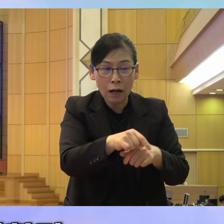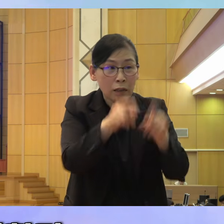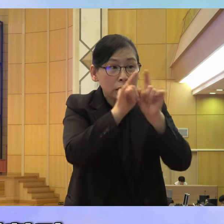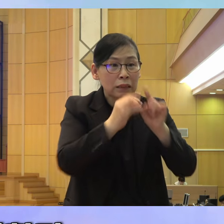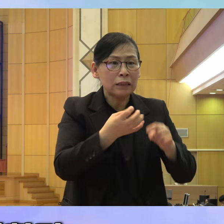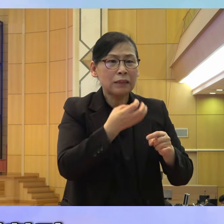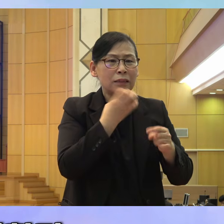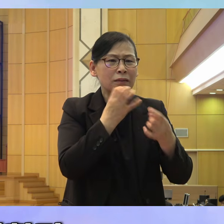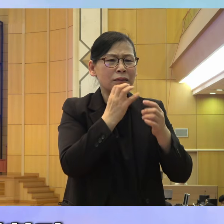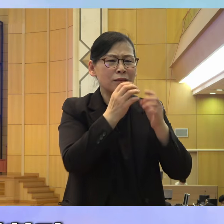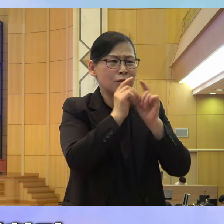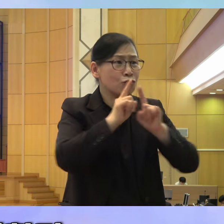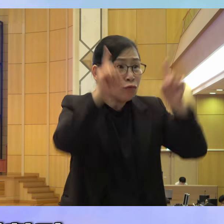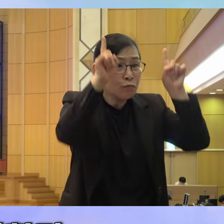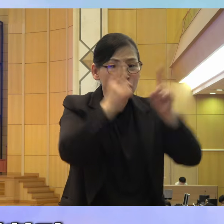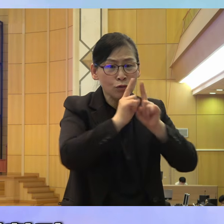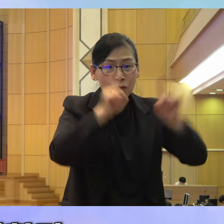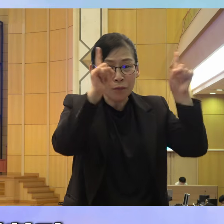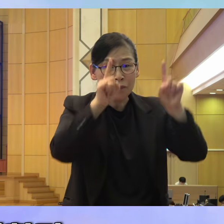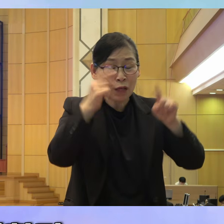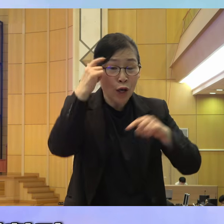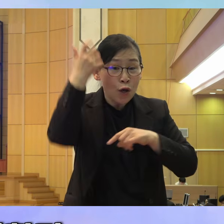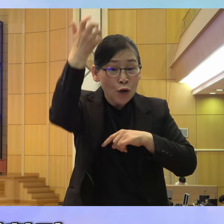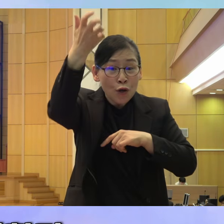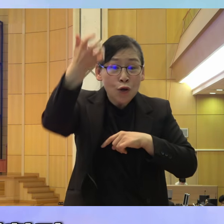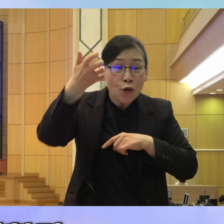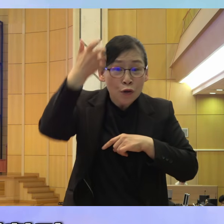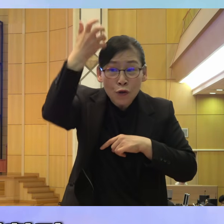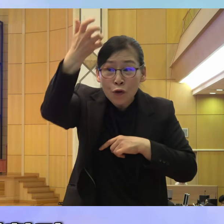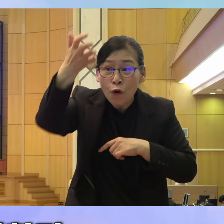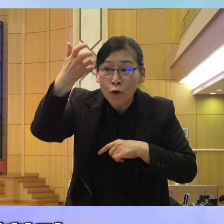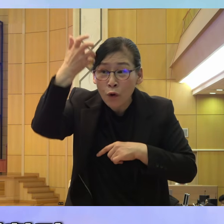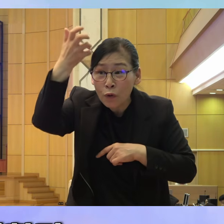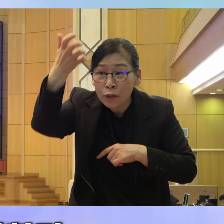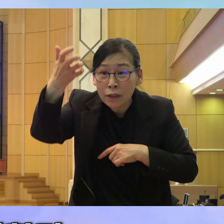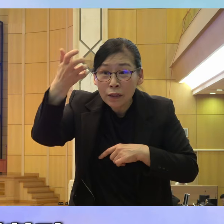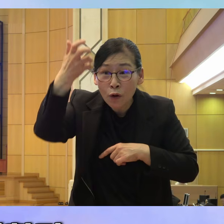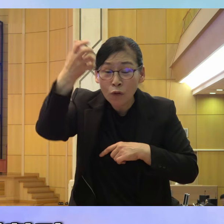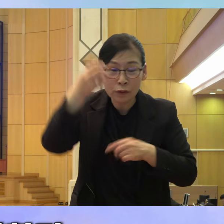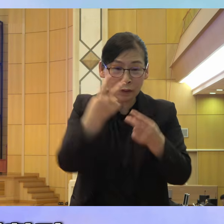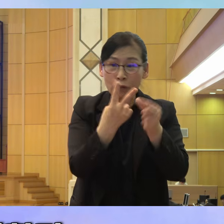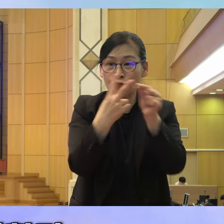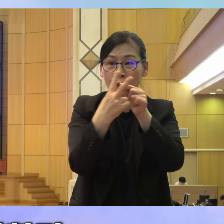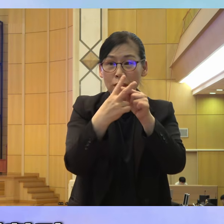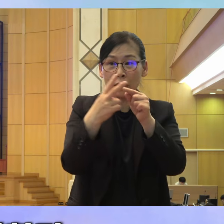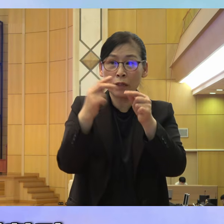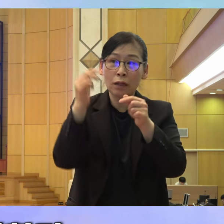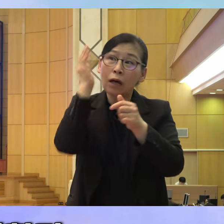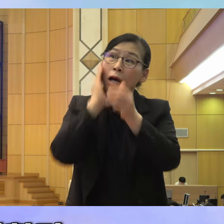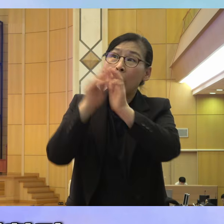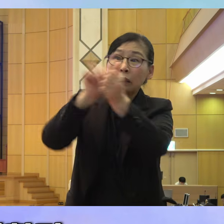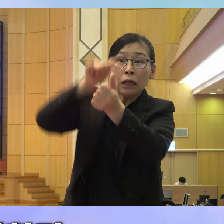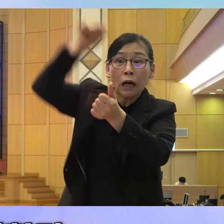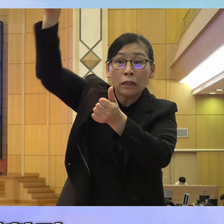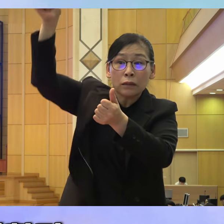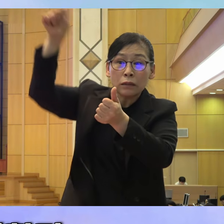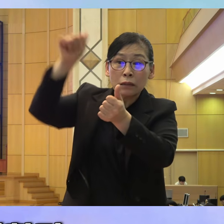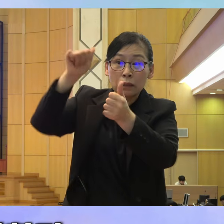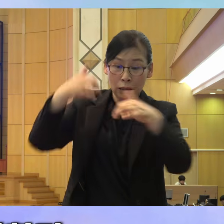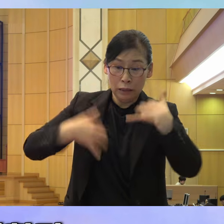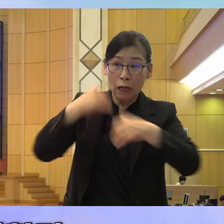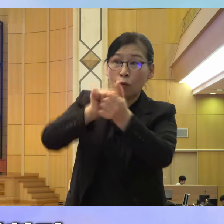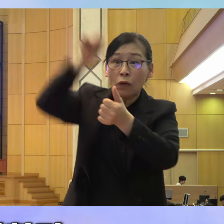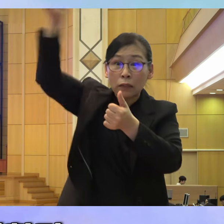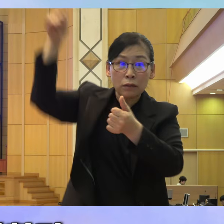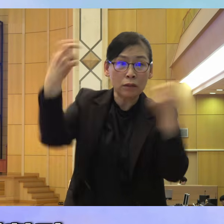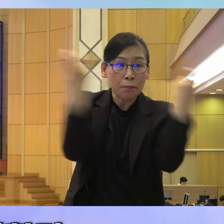음부에서 딱 죽으니까 영혼이 딱 하나님께 가든지, 아니면 소위 말하면 낙원에 가든지,